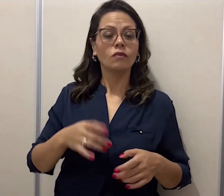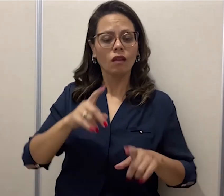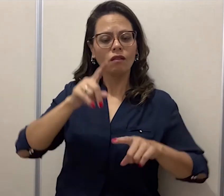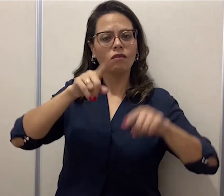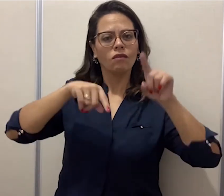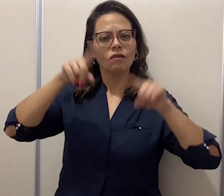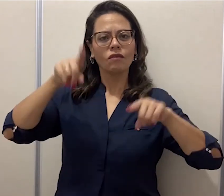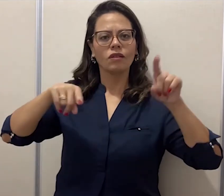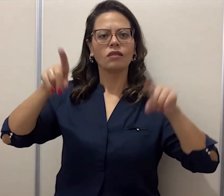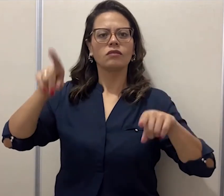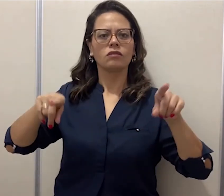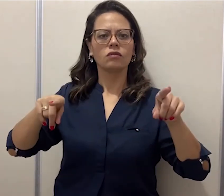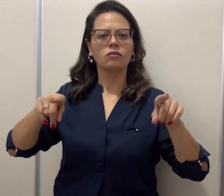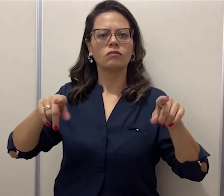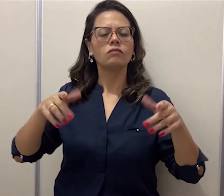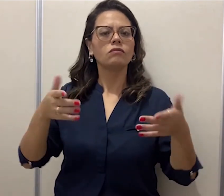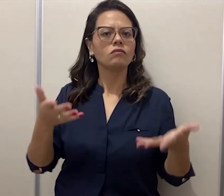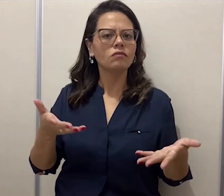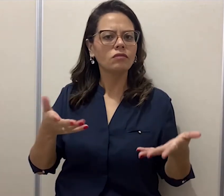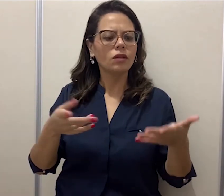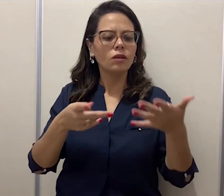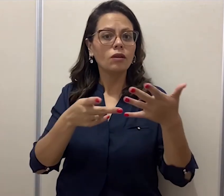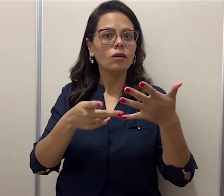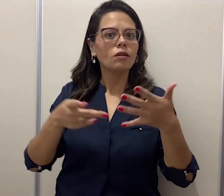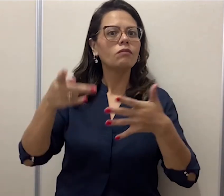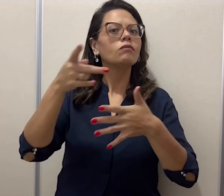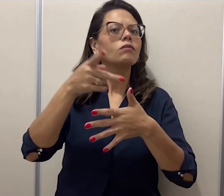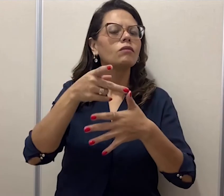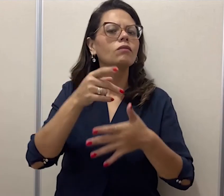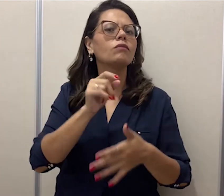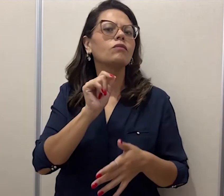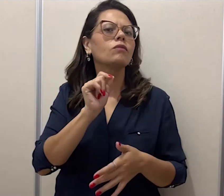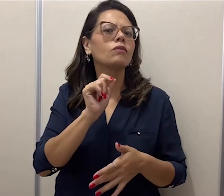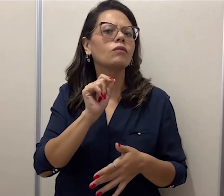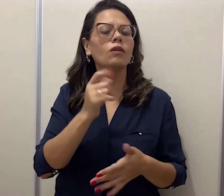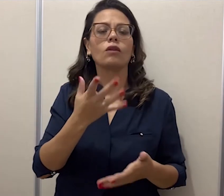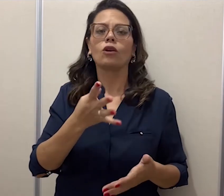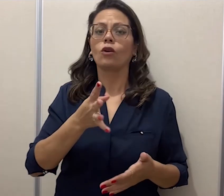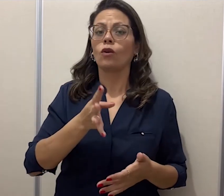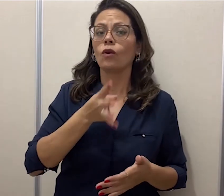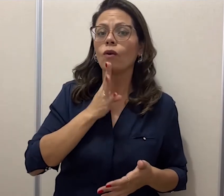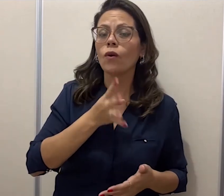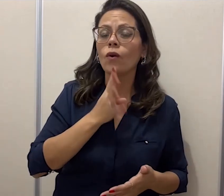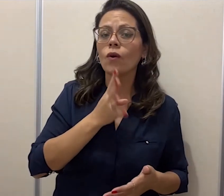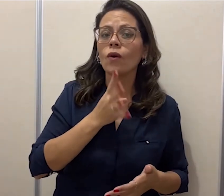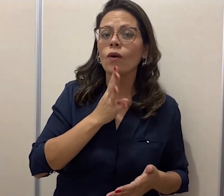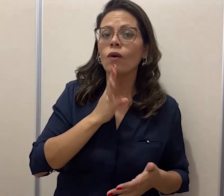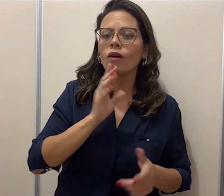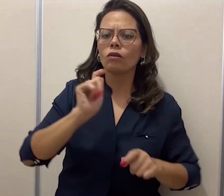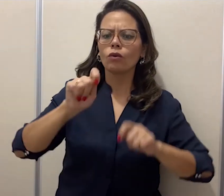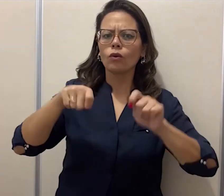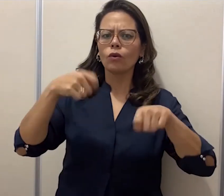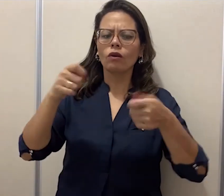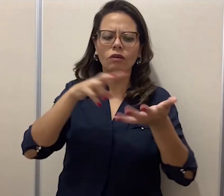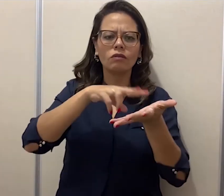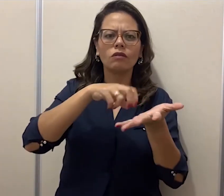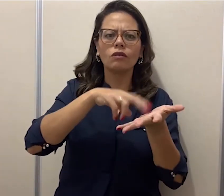sinal aqui tá certo isso não não não corresponde à verdade isso variação linguística O que é prioridade nesse